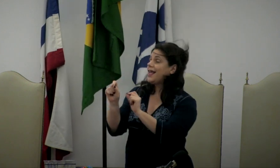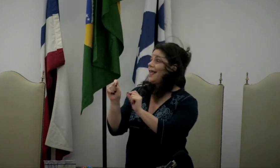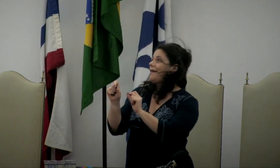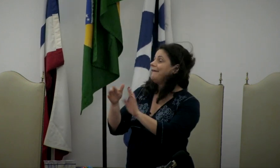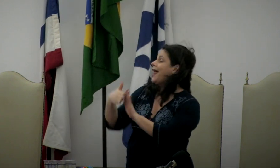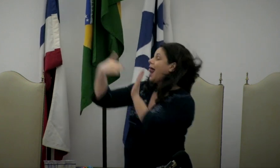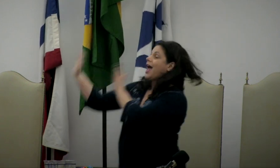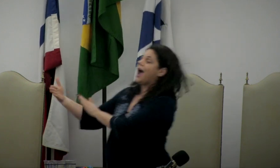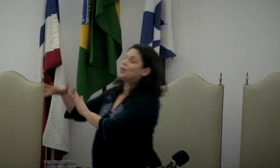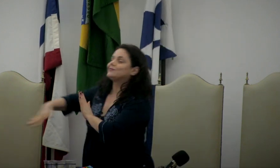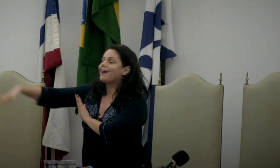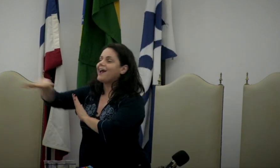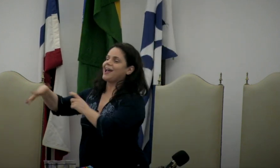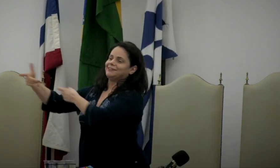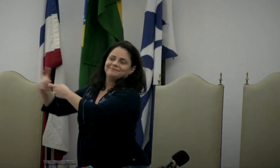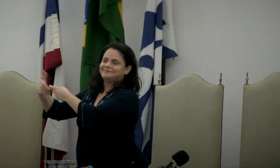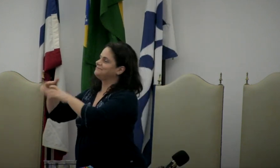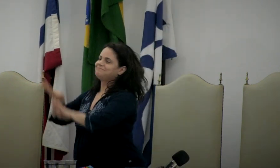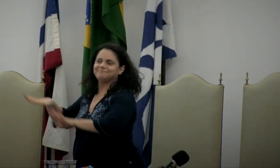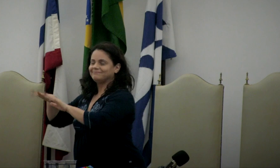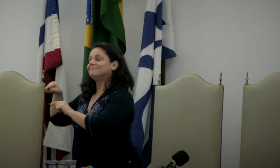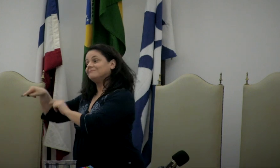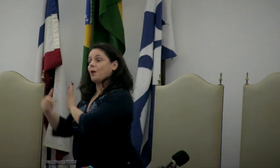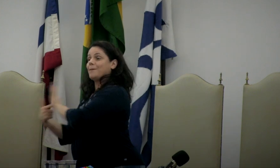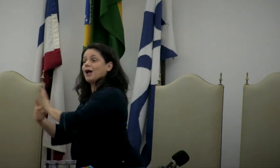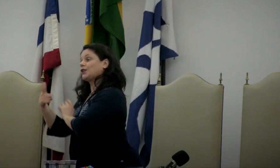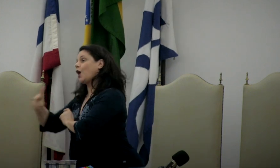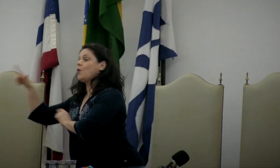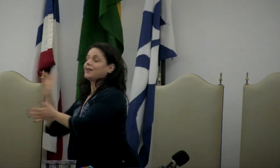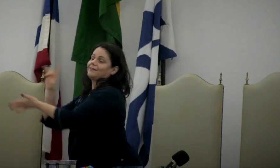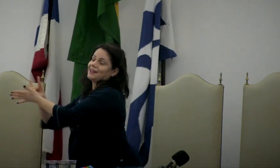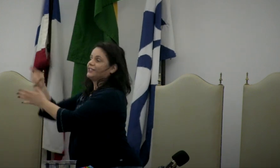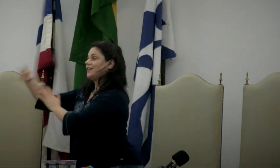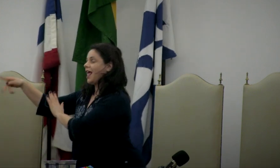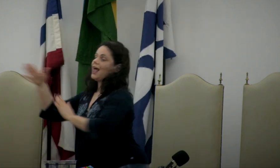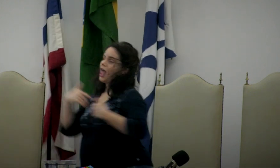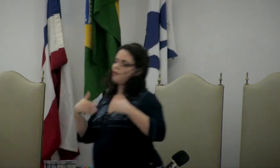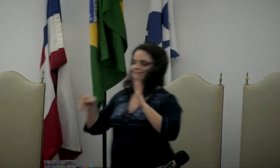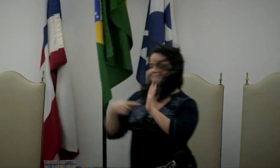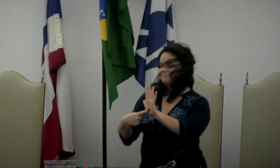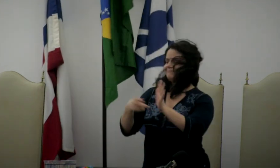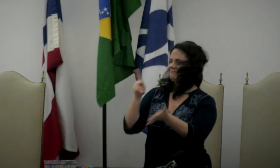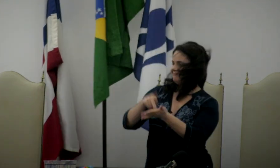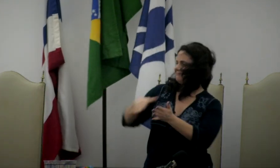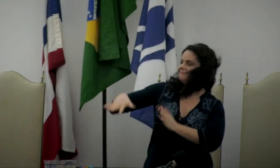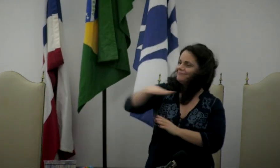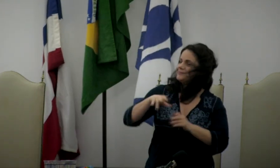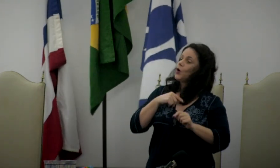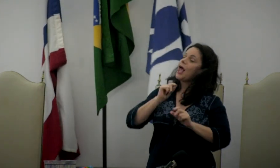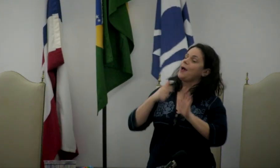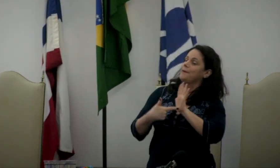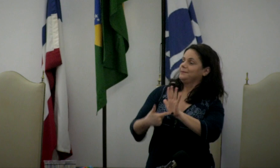Não vou apresentar para vocês a vida de outra pessoa ou da área médica. Eu não vou mostrar uma outra realidade. Eu vou